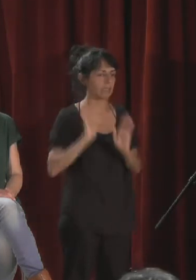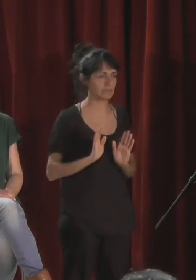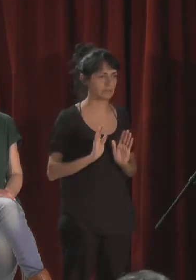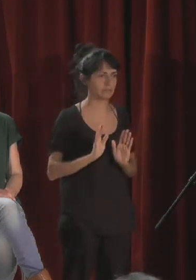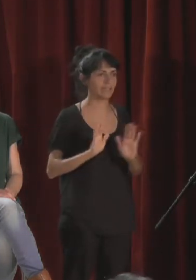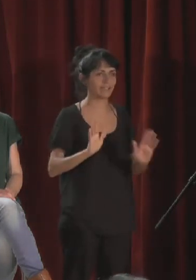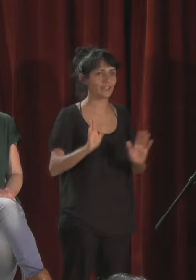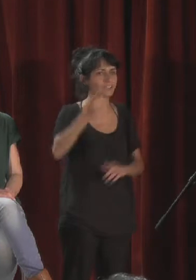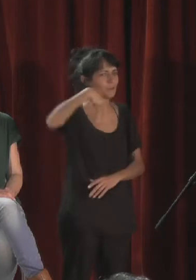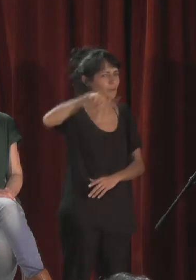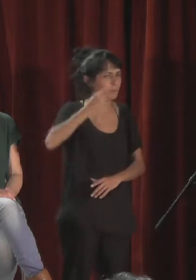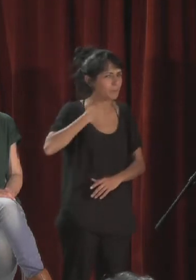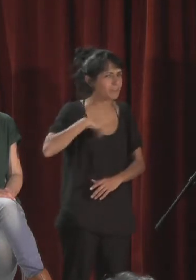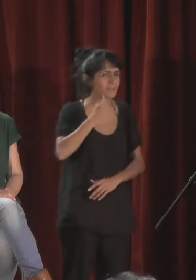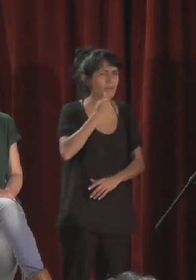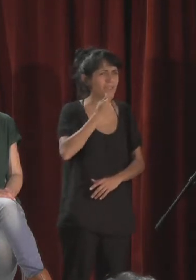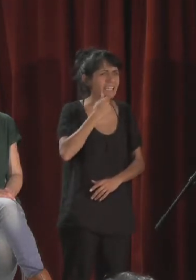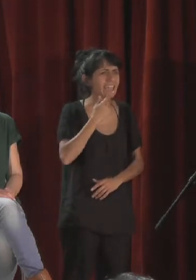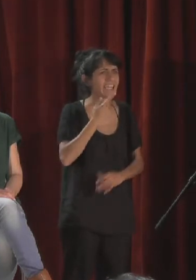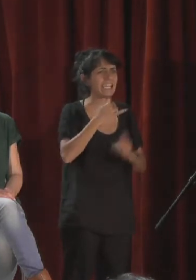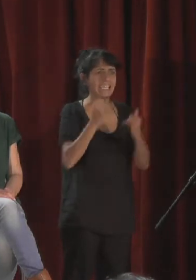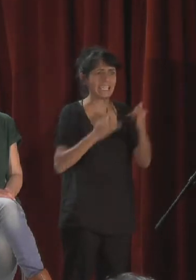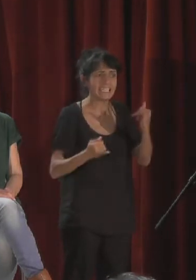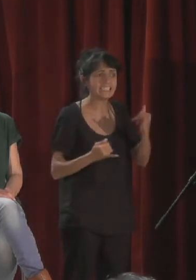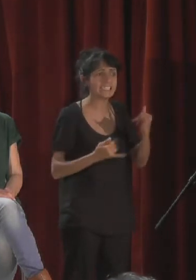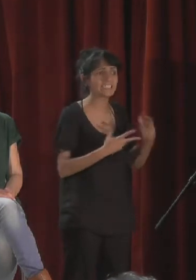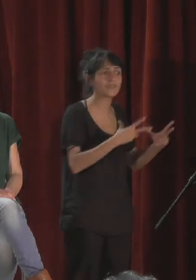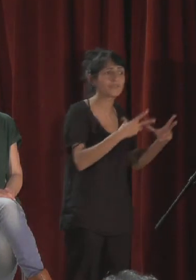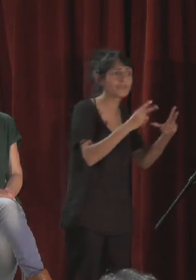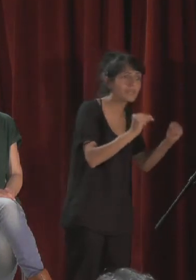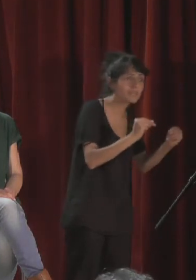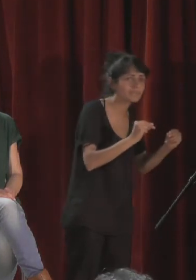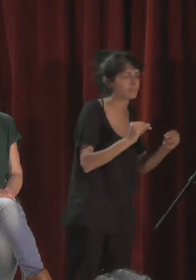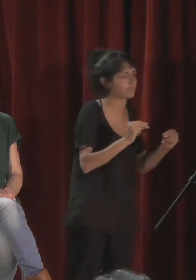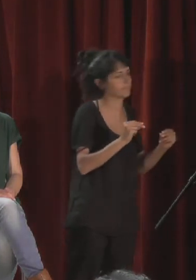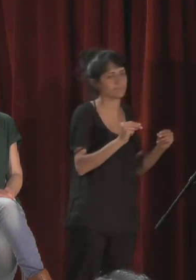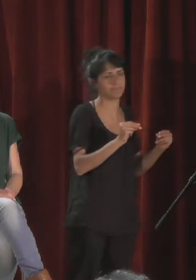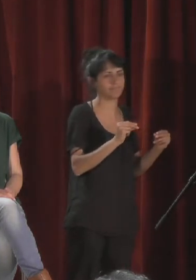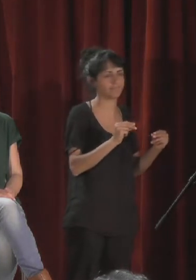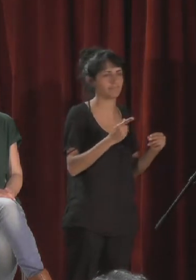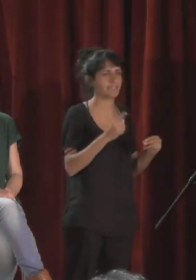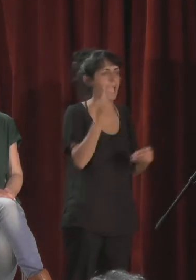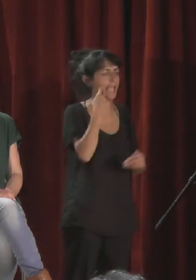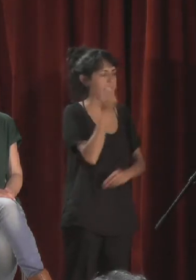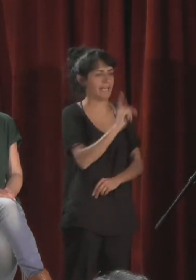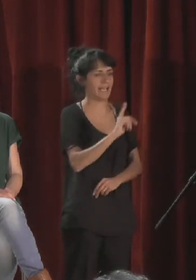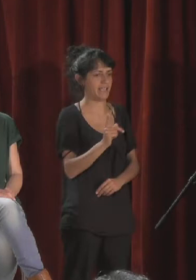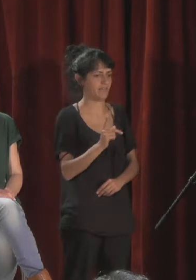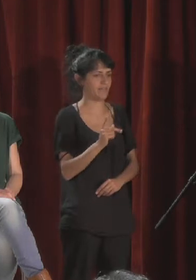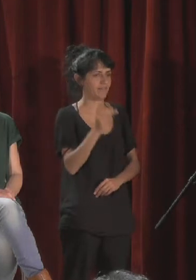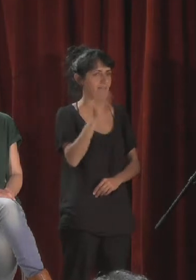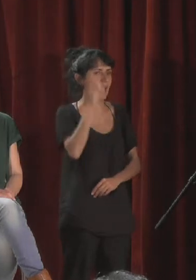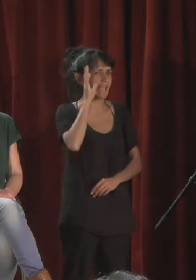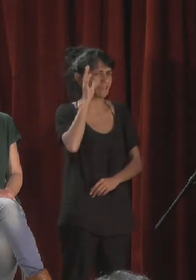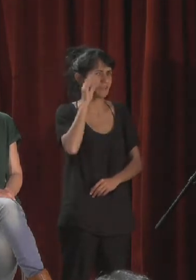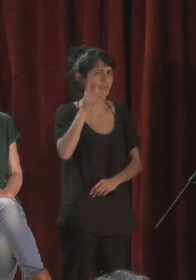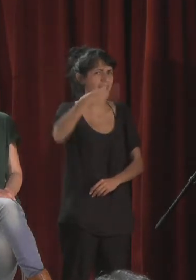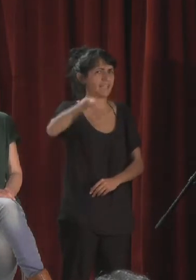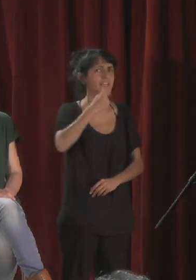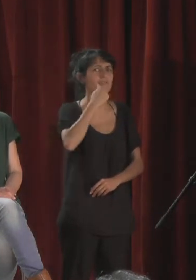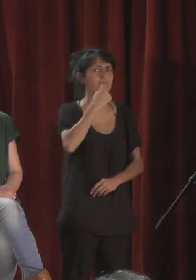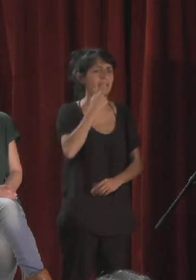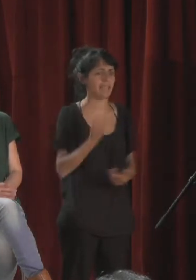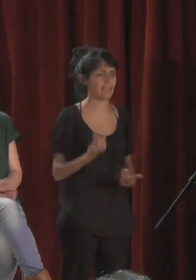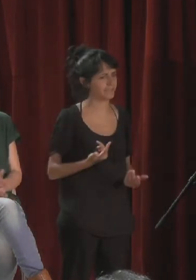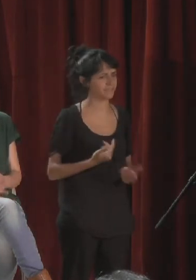crisis. Estos son os que dicen que se nos chegamos vamos a traer o desastre. É increíble escoitalo da súa voz. E aquí entra